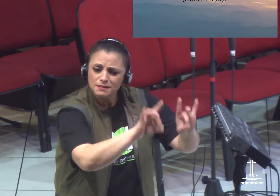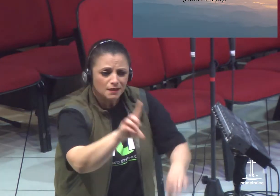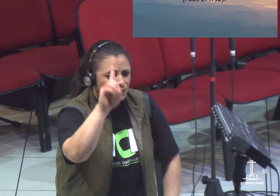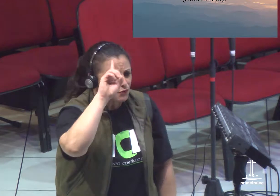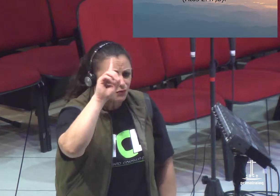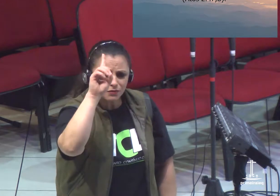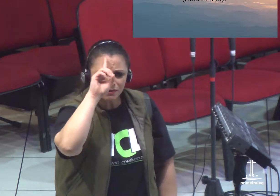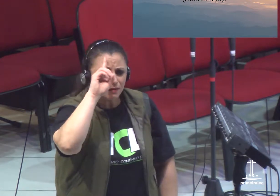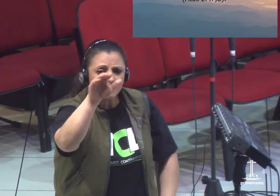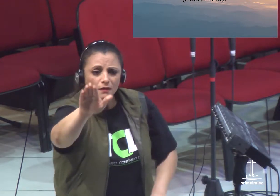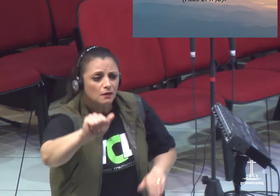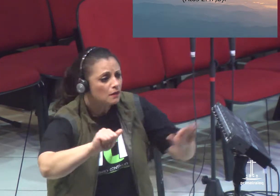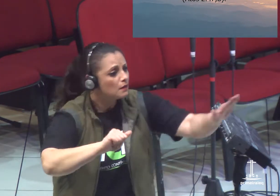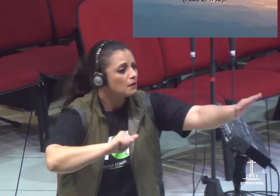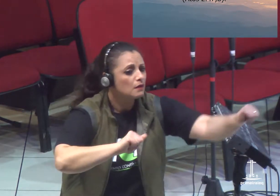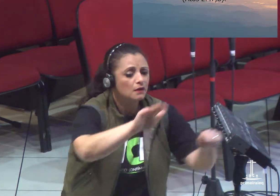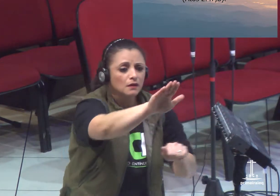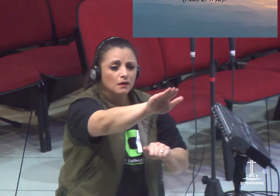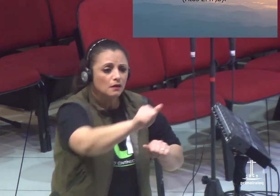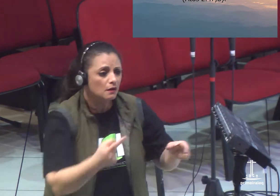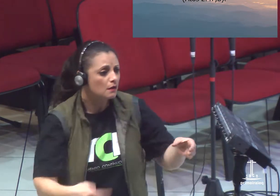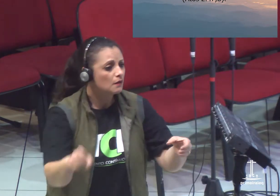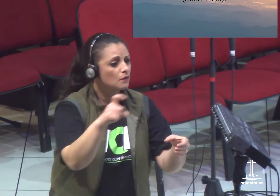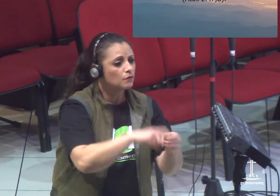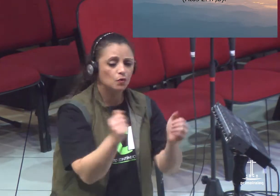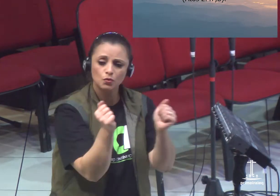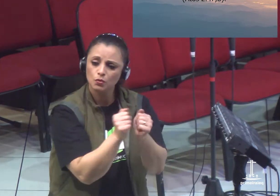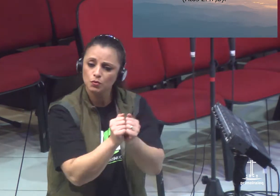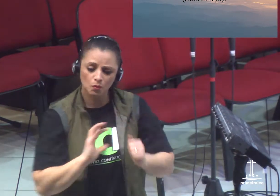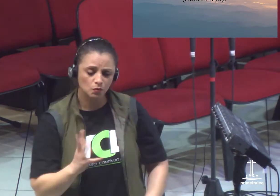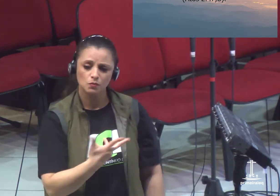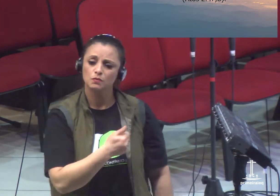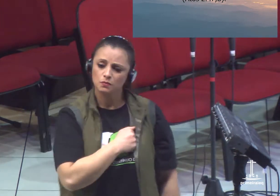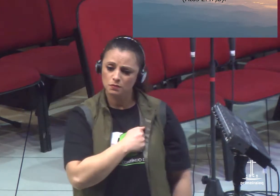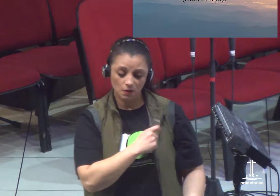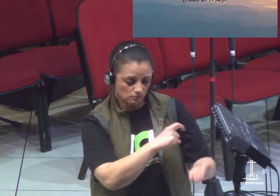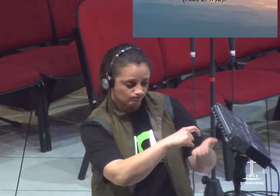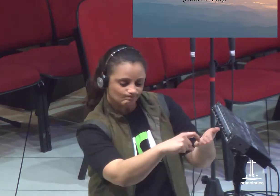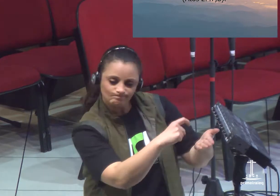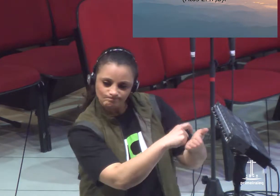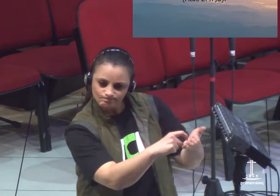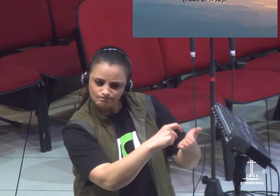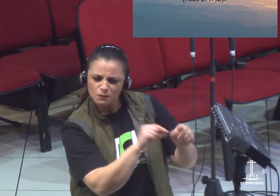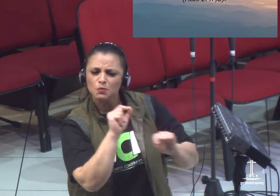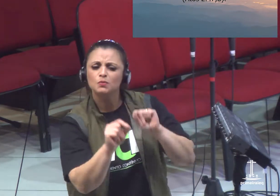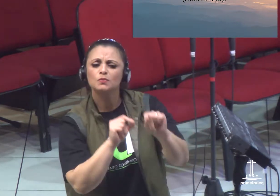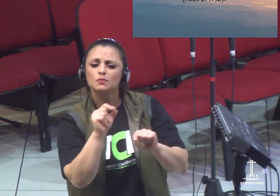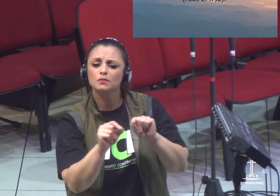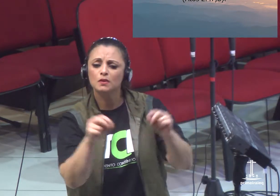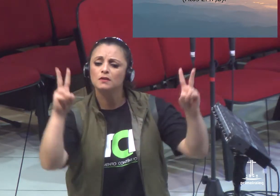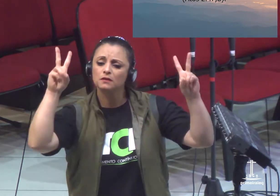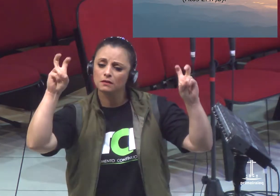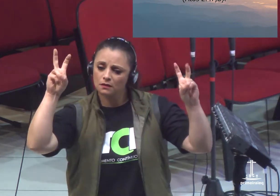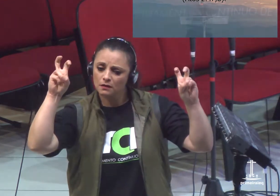diariamente os que iam sendo salvos. Esse versículo denota o